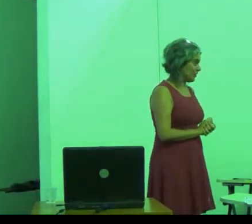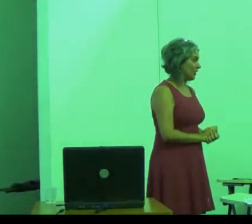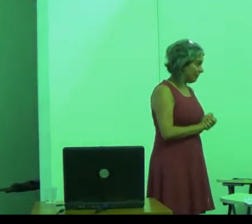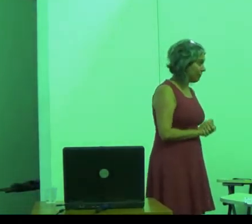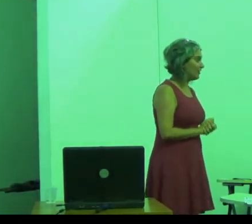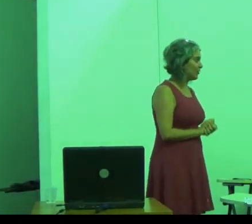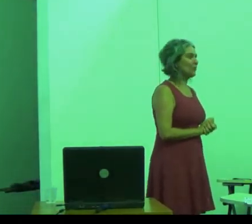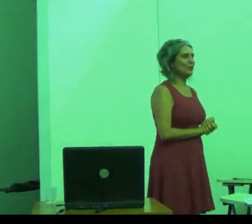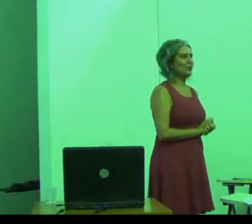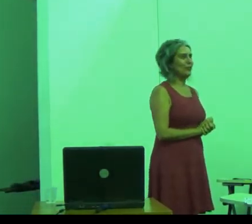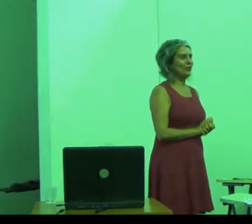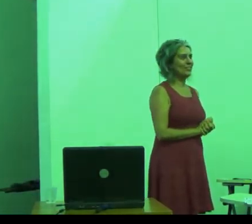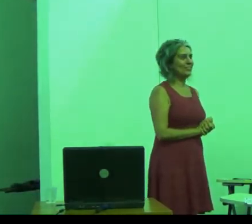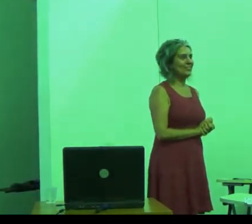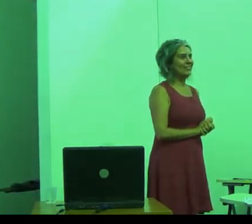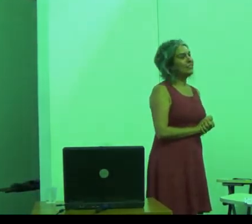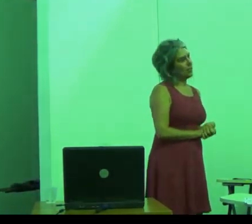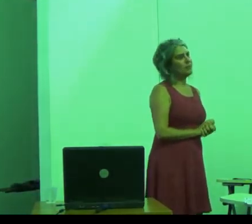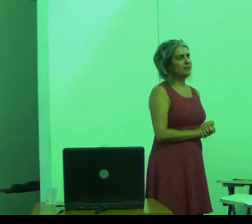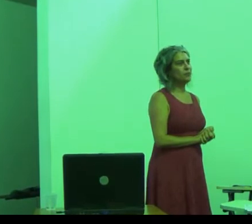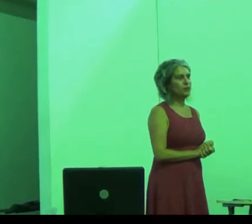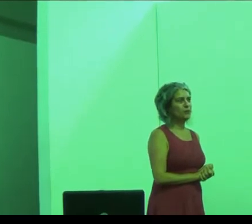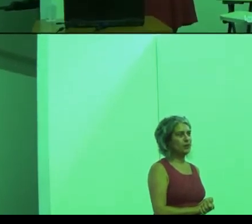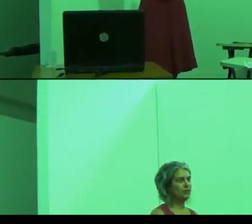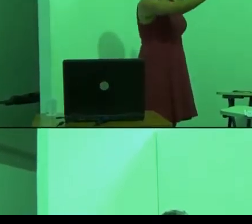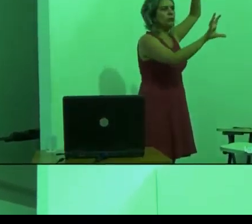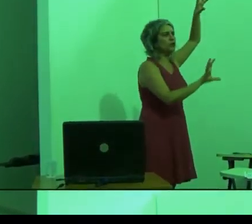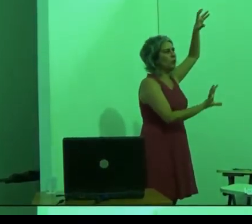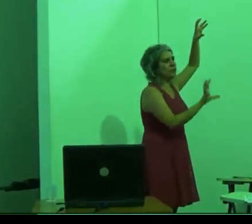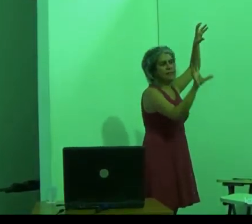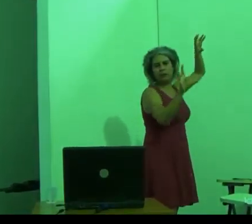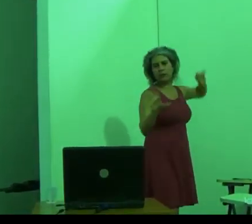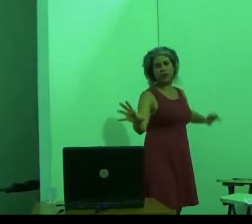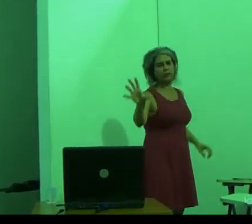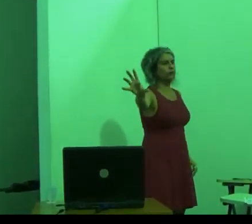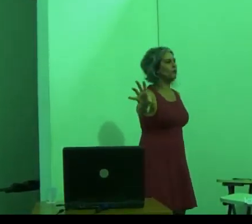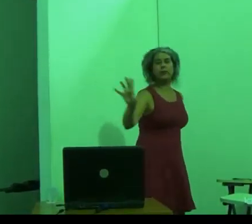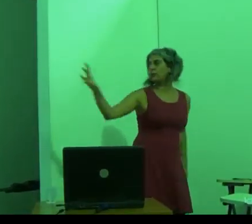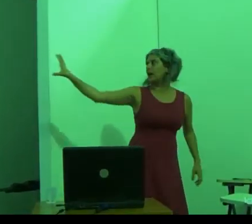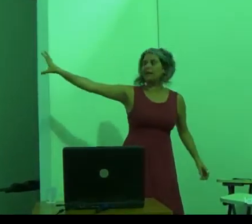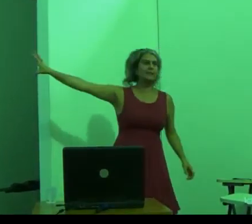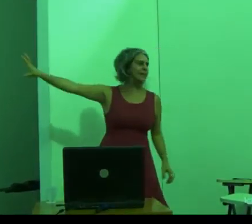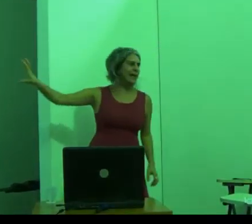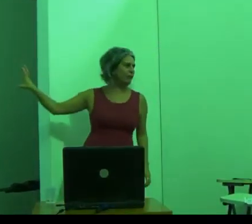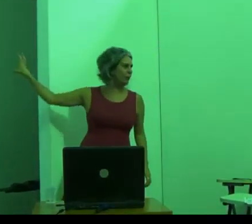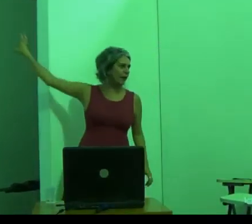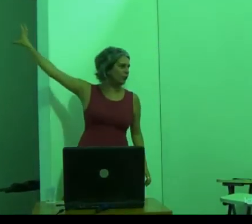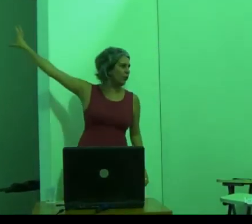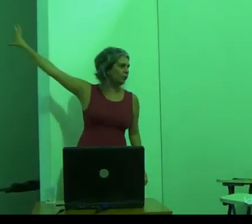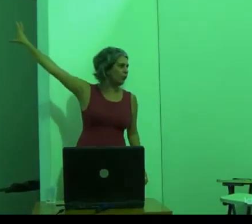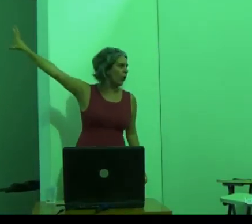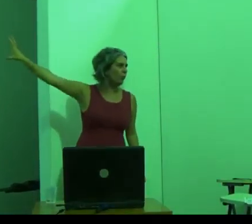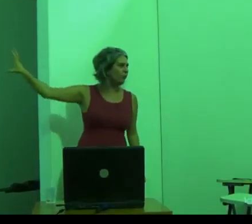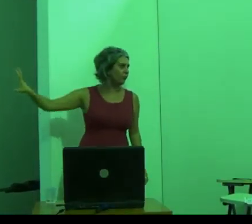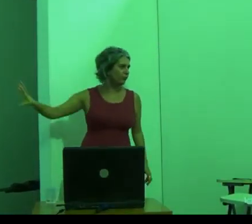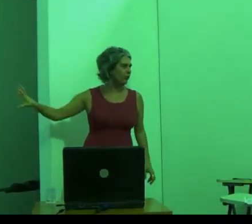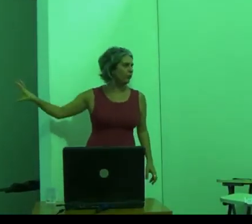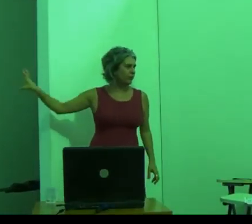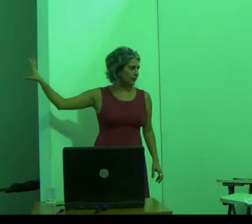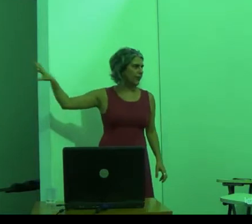quer viver disso que a gente gosta. Se a gente nasce uma editora, pode começar num projeto em um certo lugar desse gráfico e parar em outro, óbvio. Né?